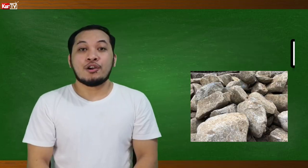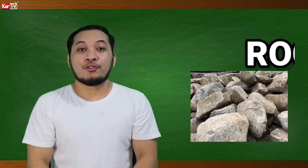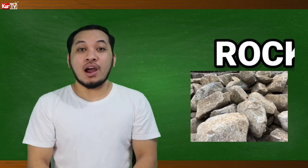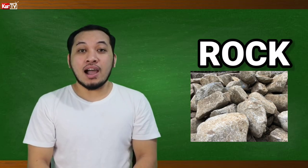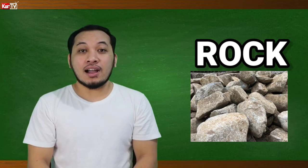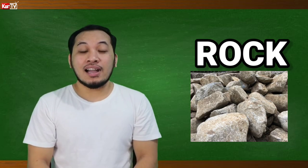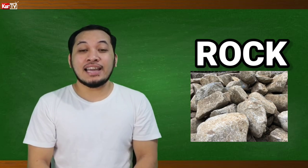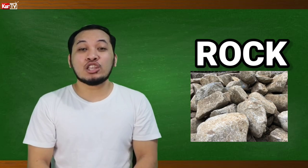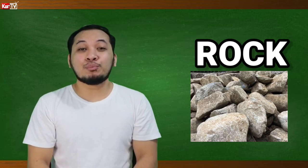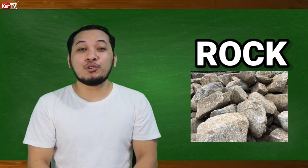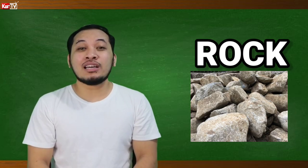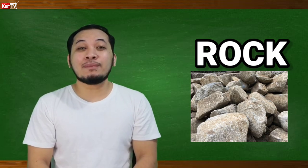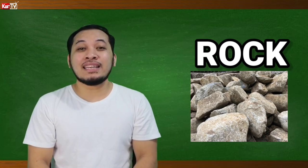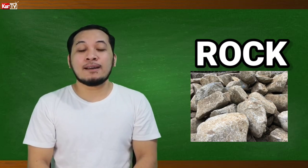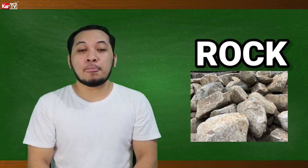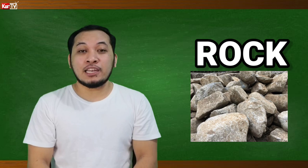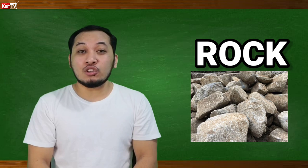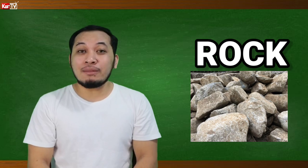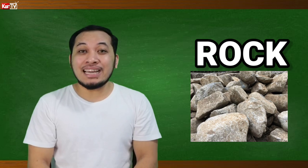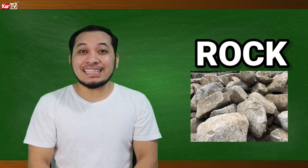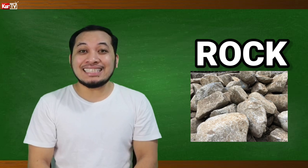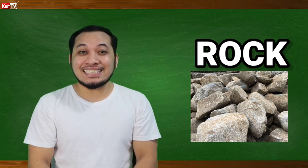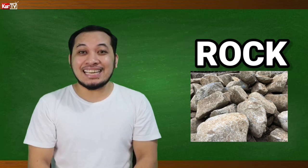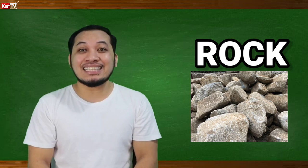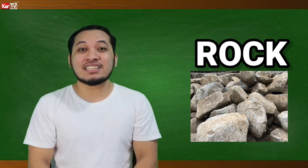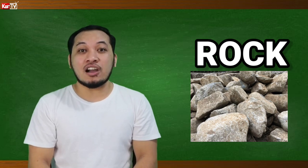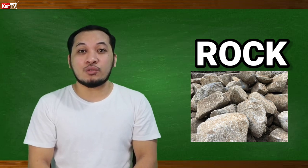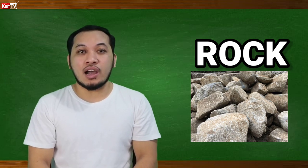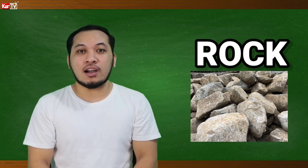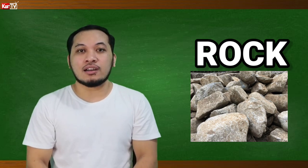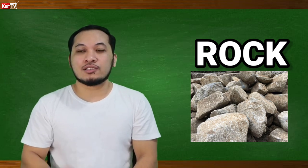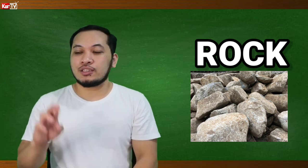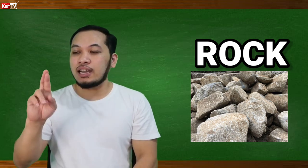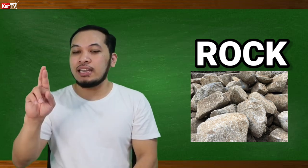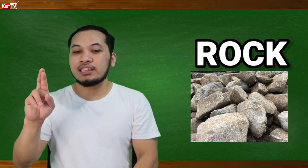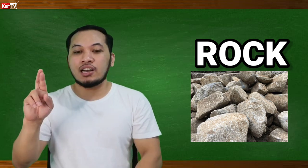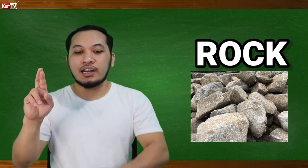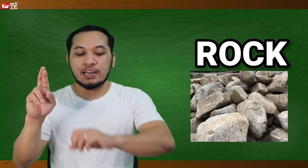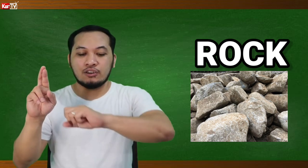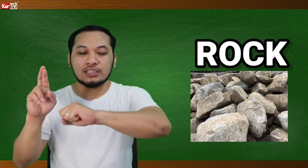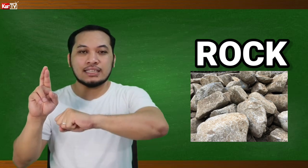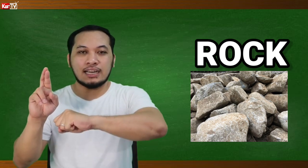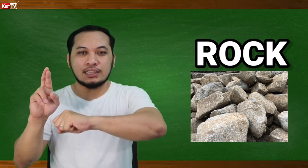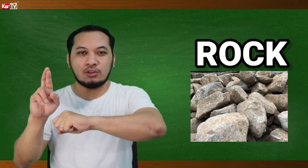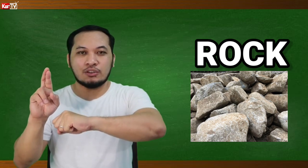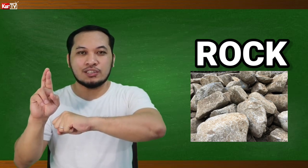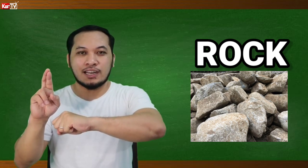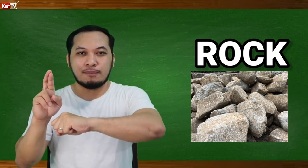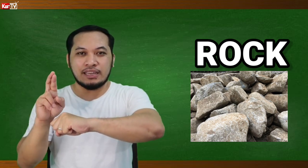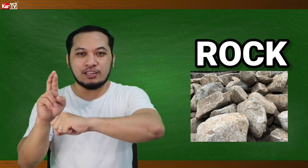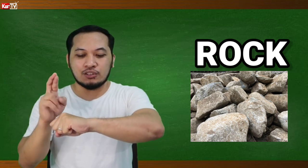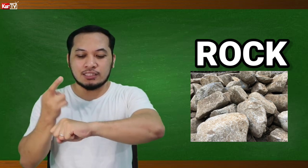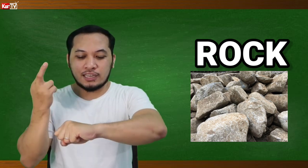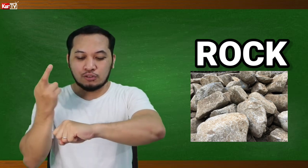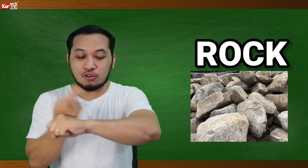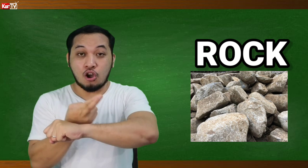rock ganito po naman natin isisenyas ang rock so naka letter R kayo tapos nakaganito lang yung isang kamay ninyo tapos iganito nyo